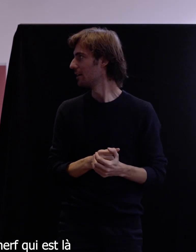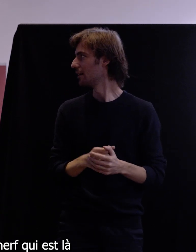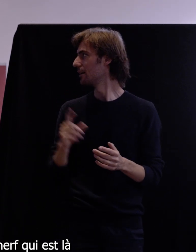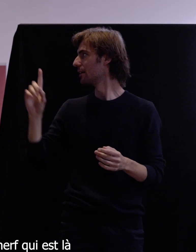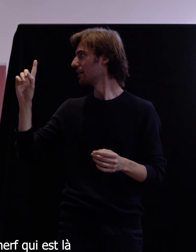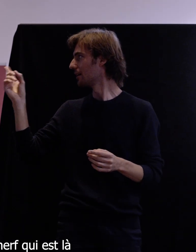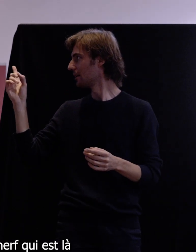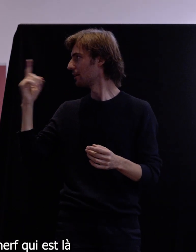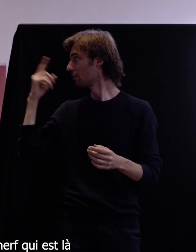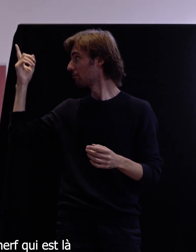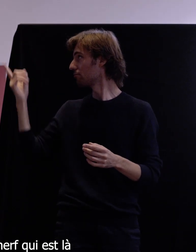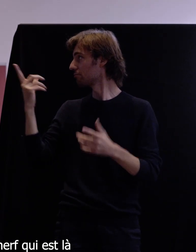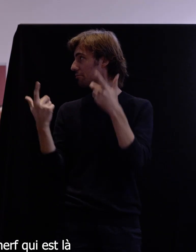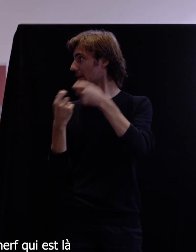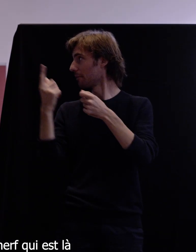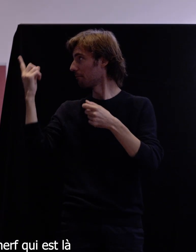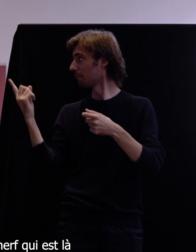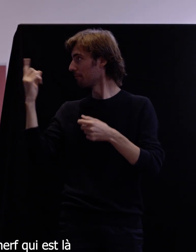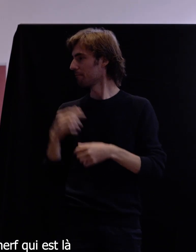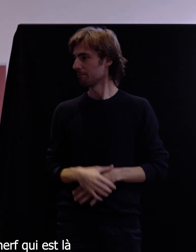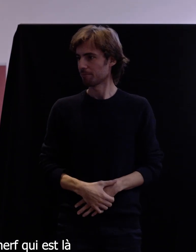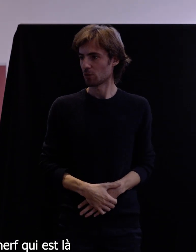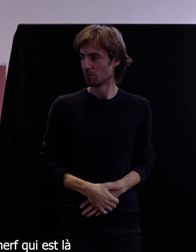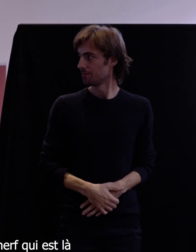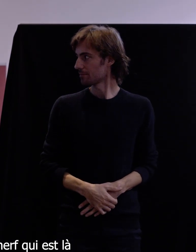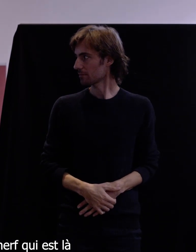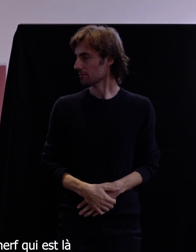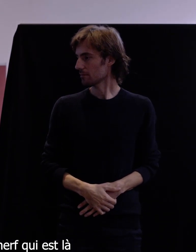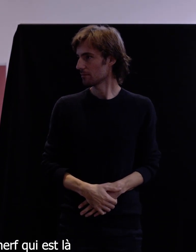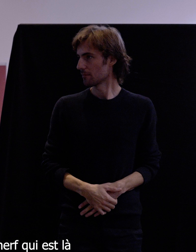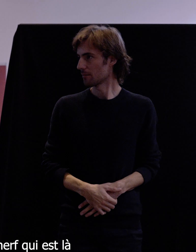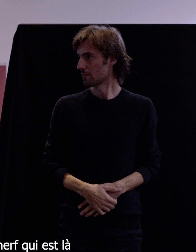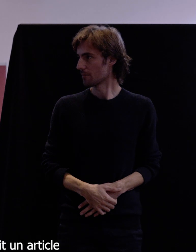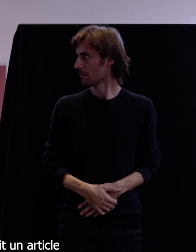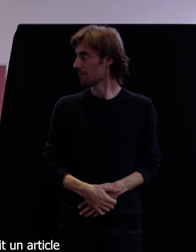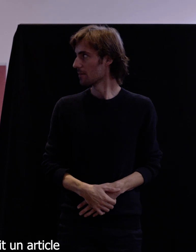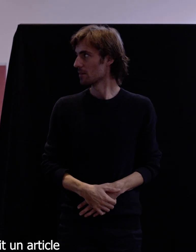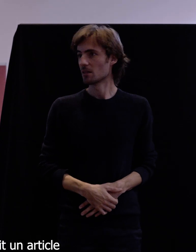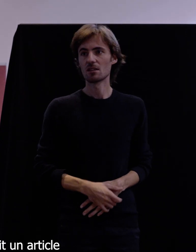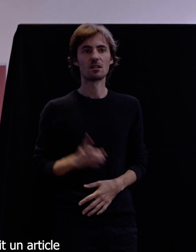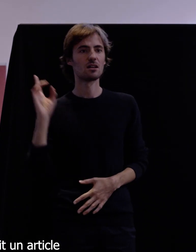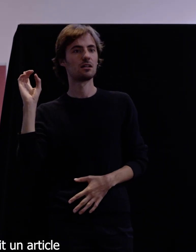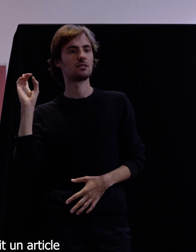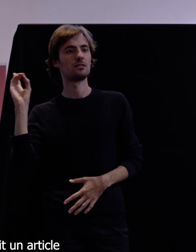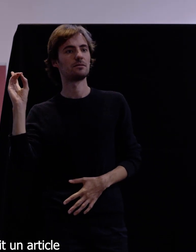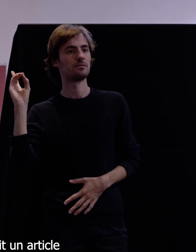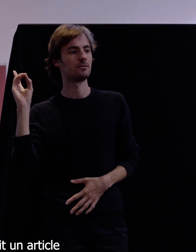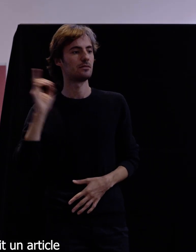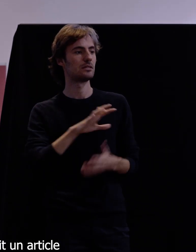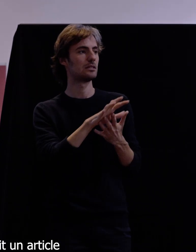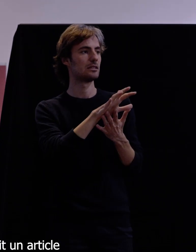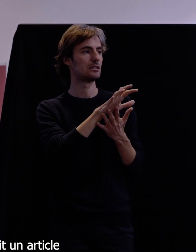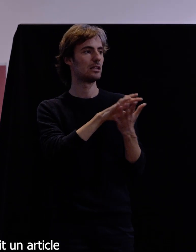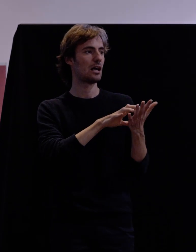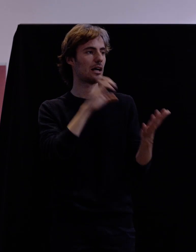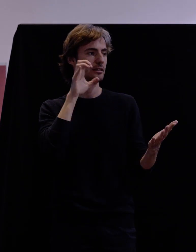correspond au nerf qui est là. Alors ça, c'était un article qui est